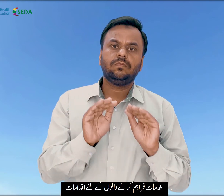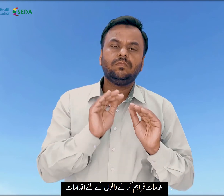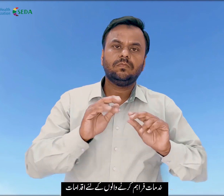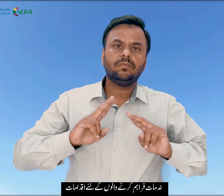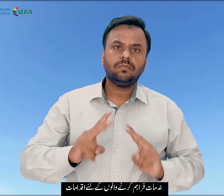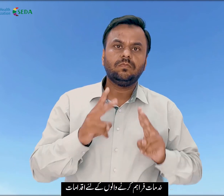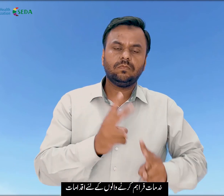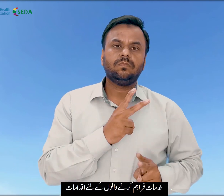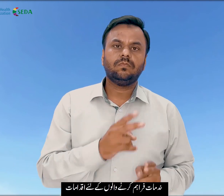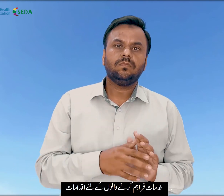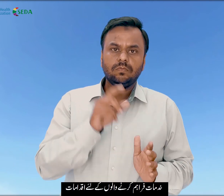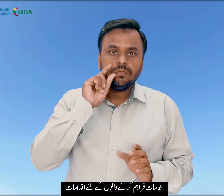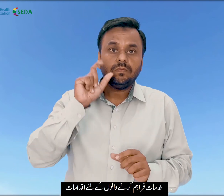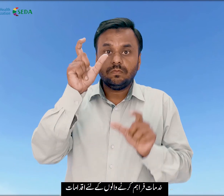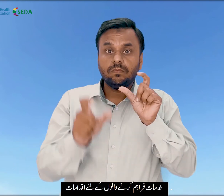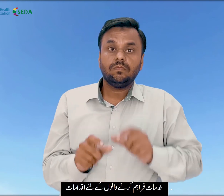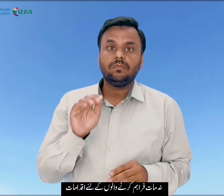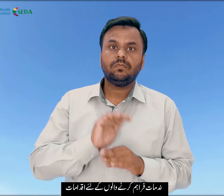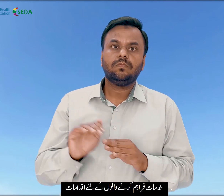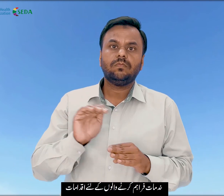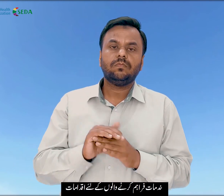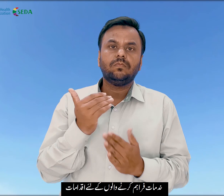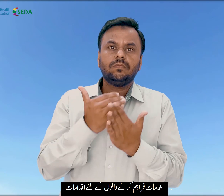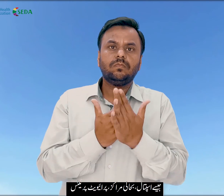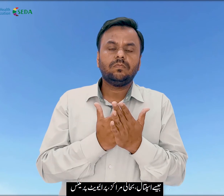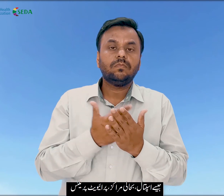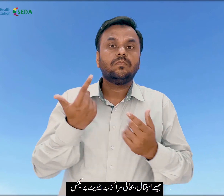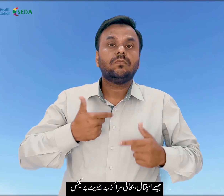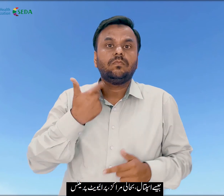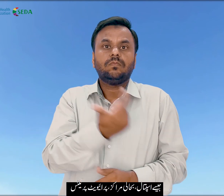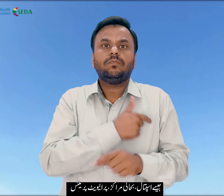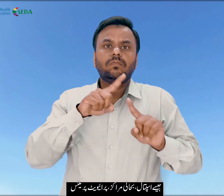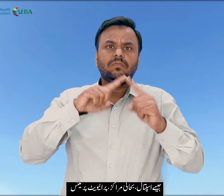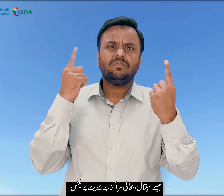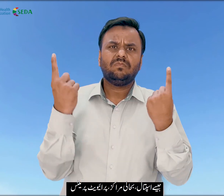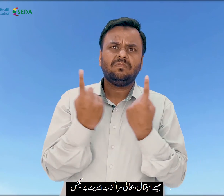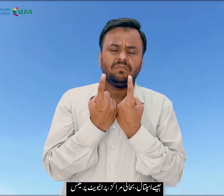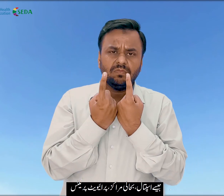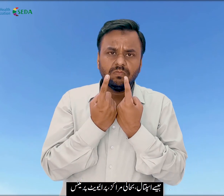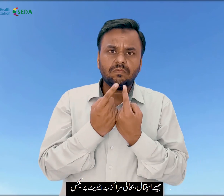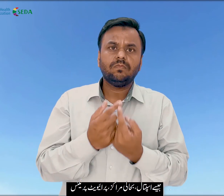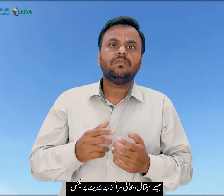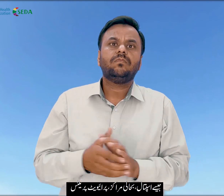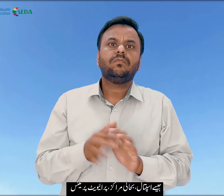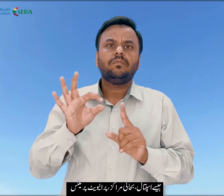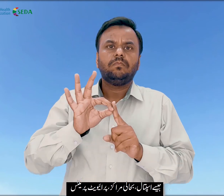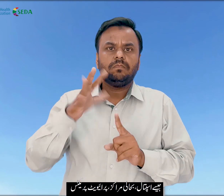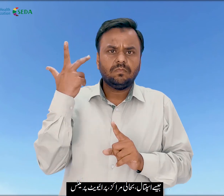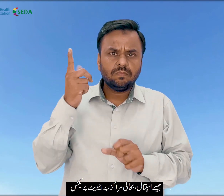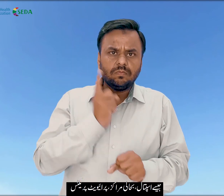خدمات فراہم کرنے والوں کے لیے اقدامات جیسے ہسپتال، بحالی مراکز، پرائیویٹ